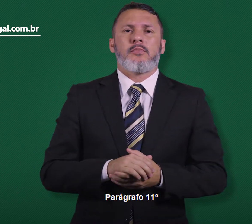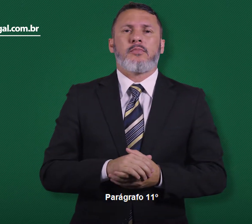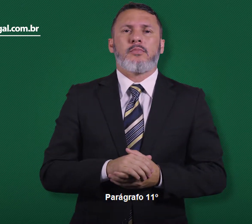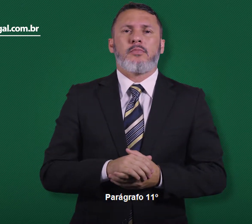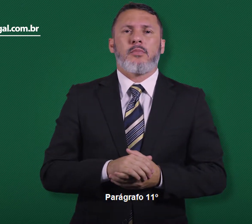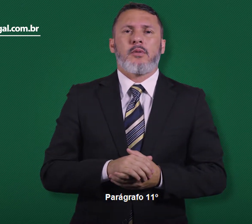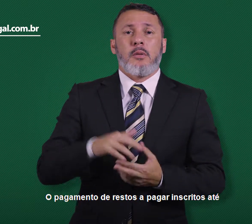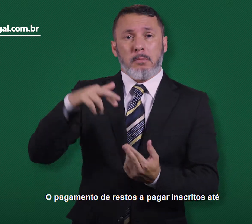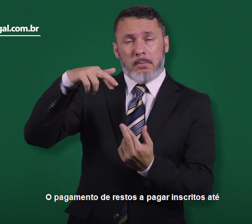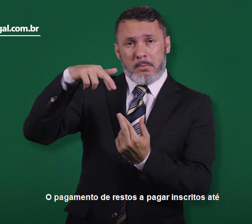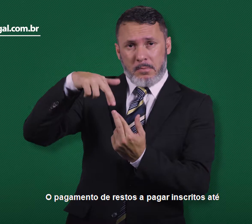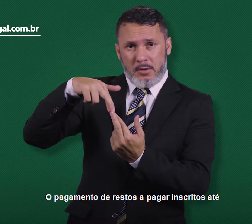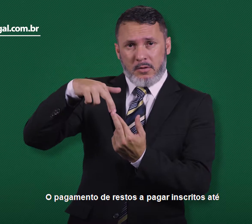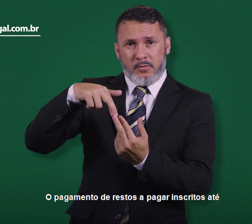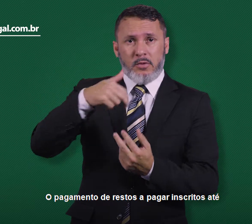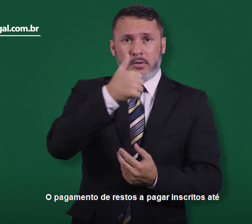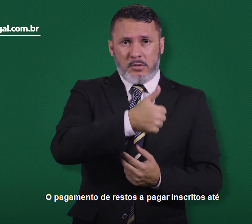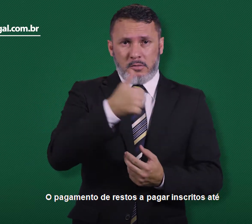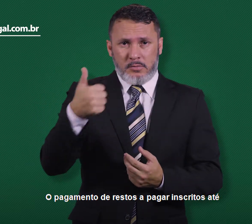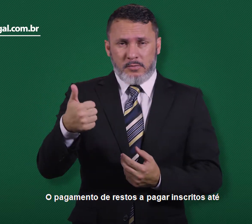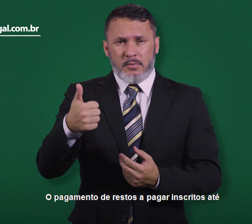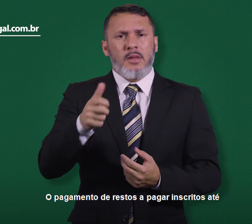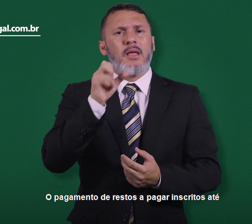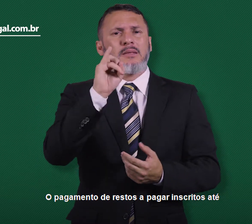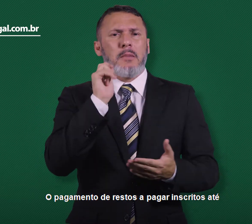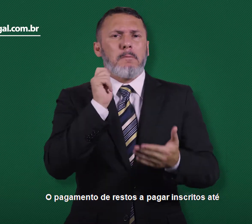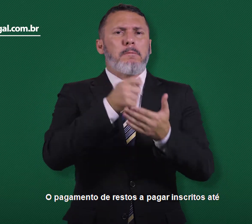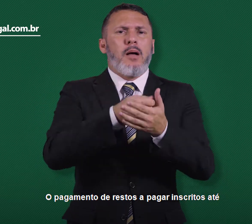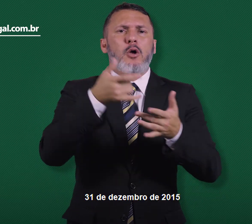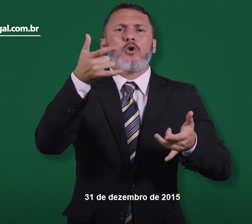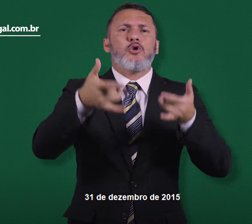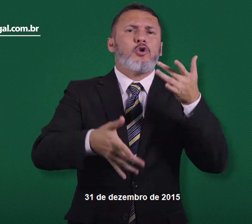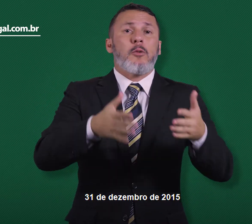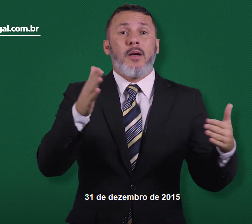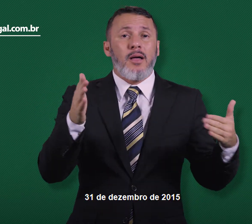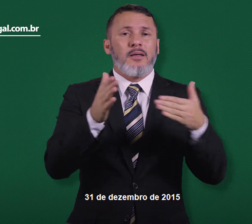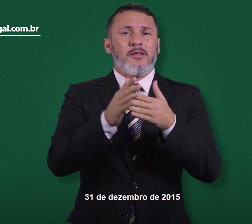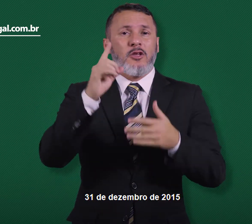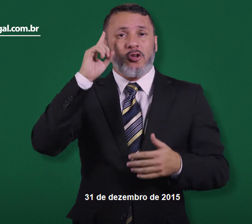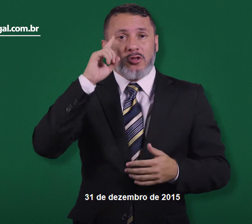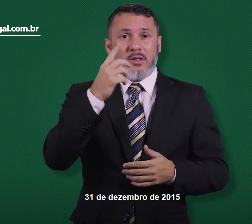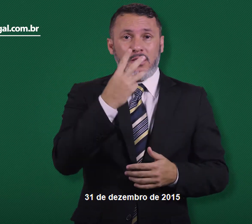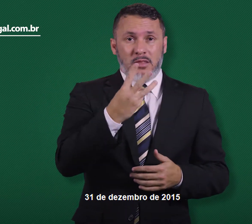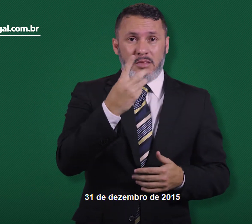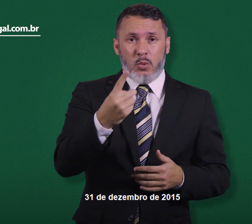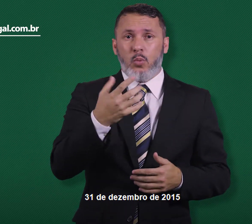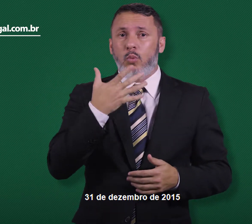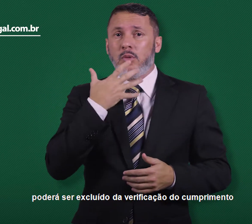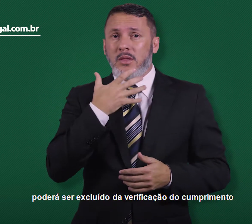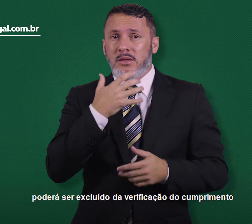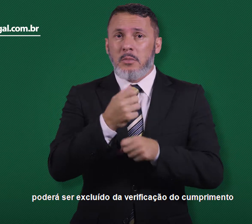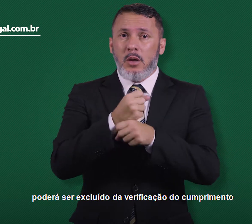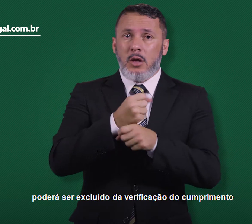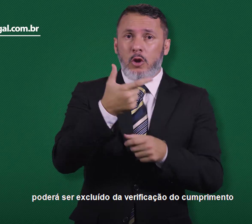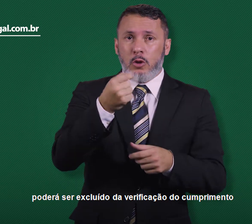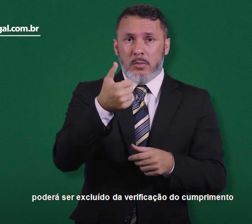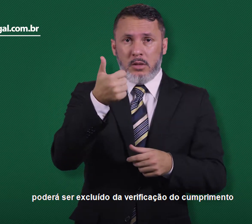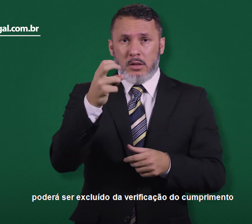11º. O pagamento de restos a pagar inscritos até 31 de dezembro de 2015 poderá ser excluído